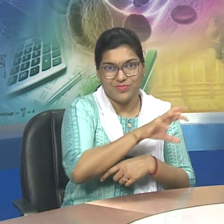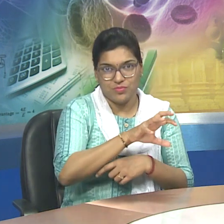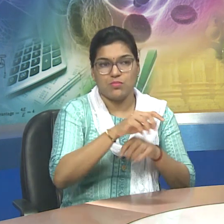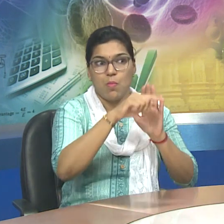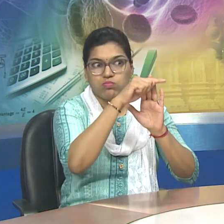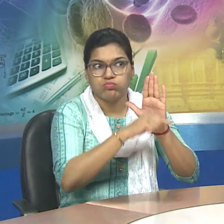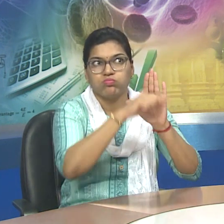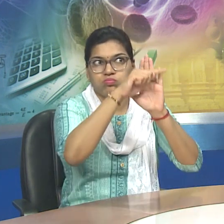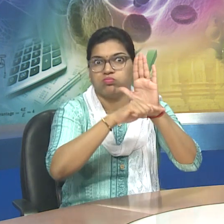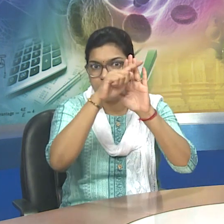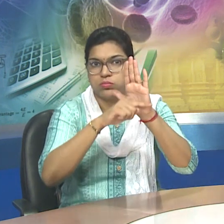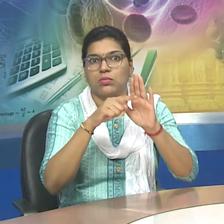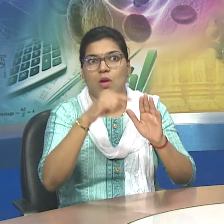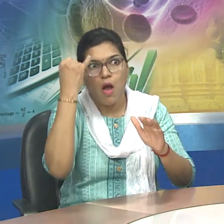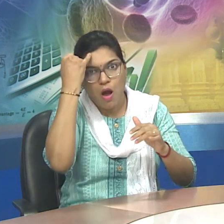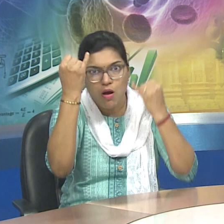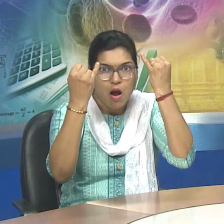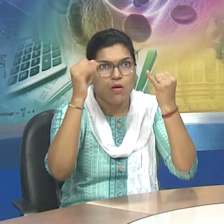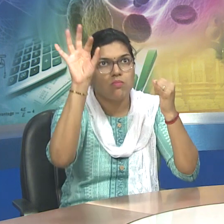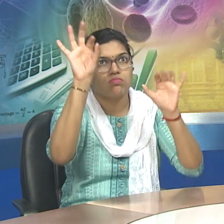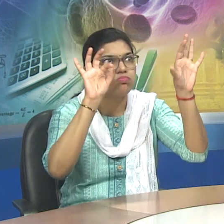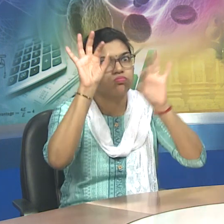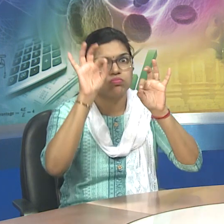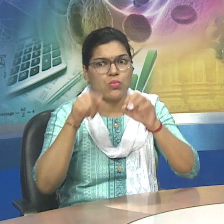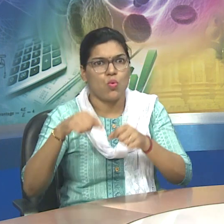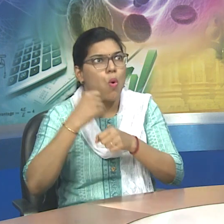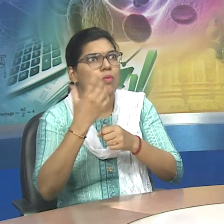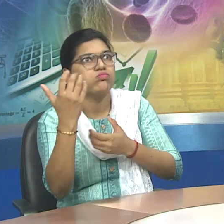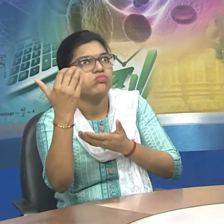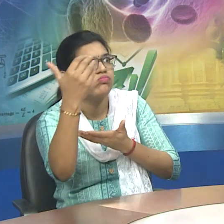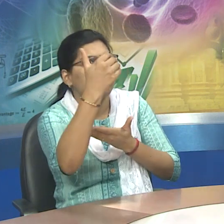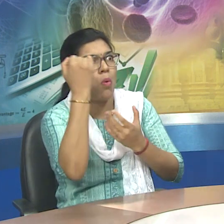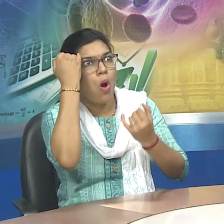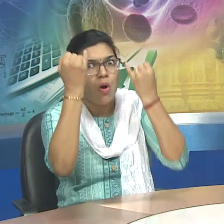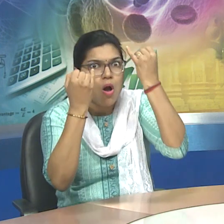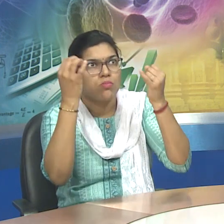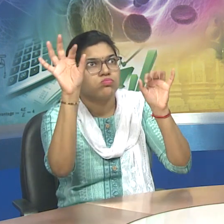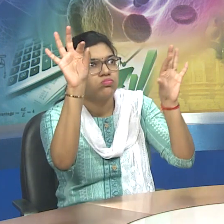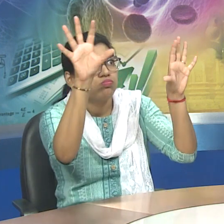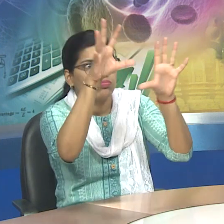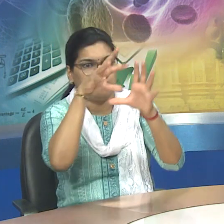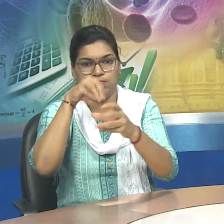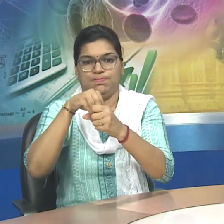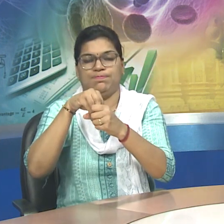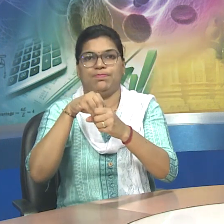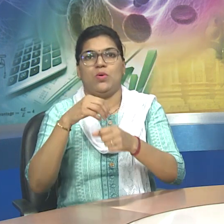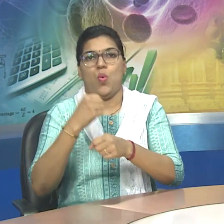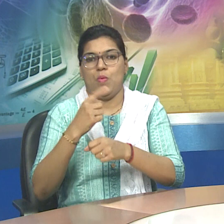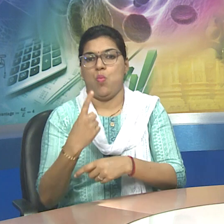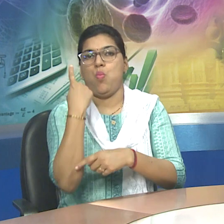में बहुत लोग हैं, पर सरकार में एक या उसके रिप्रेजेंटेटिव ही शामिल हैं, इसलिए सरकार को